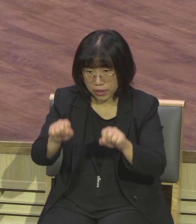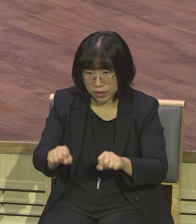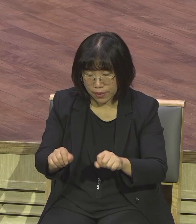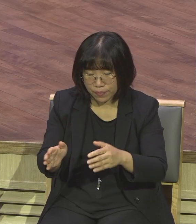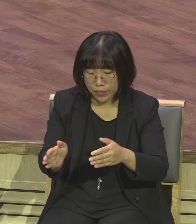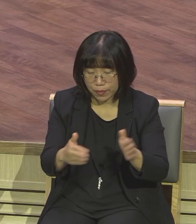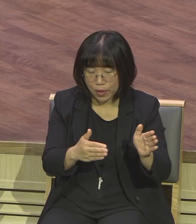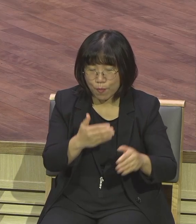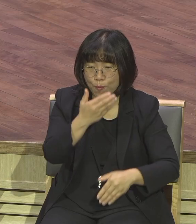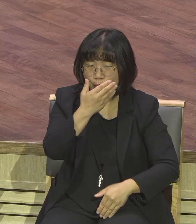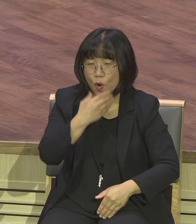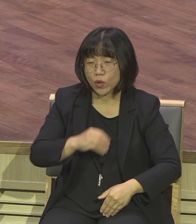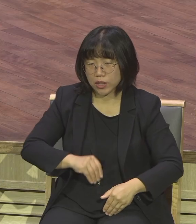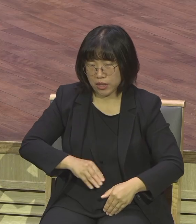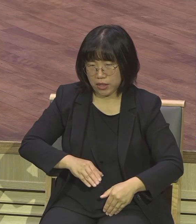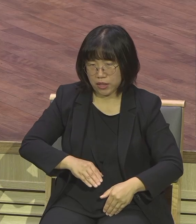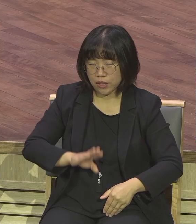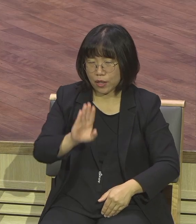시스템 아니 복지